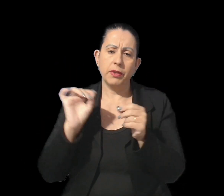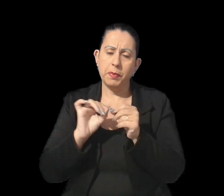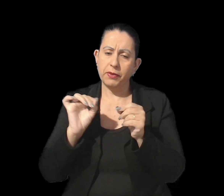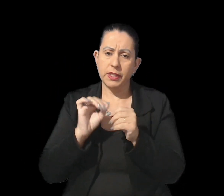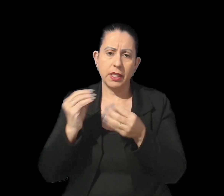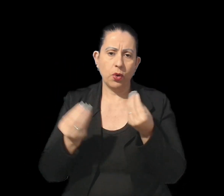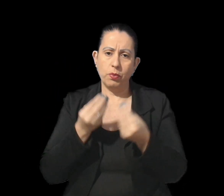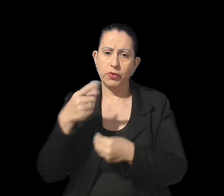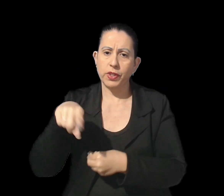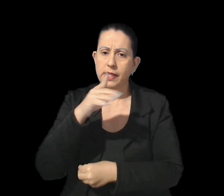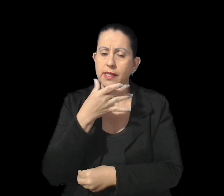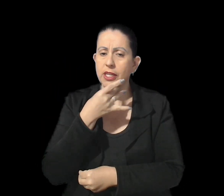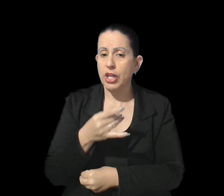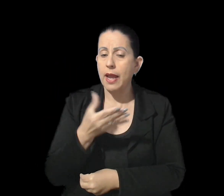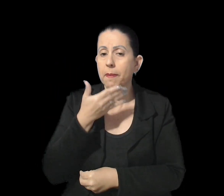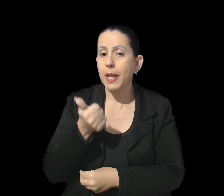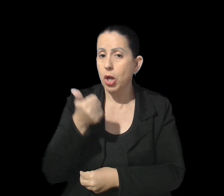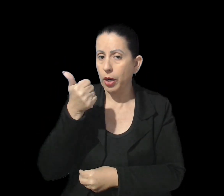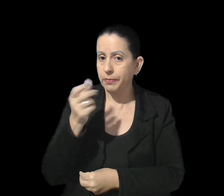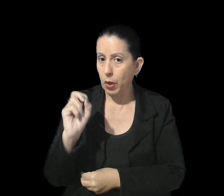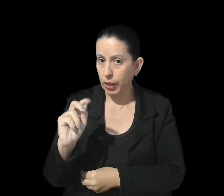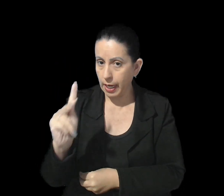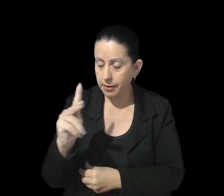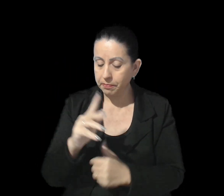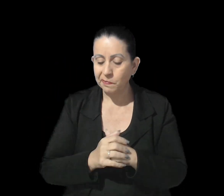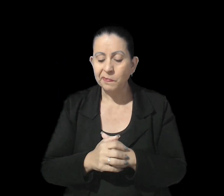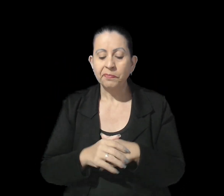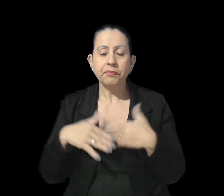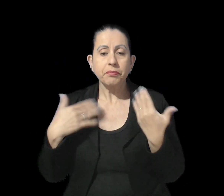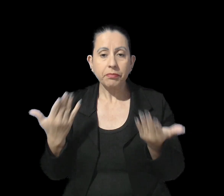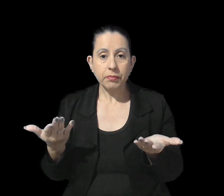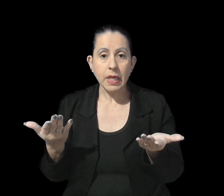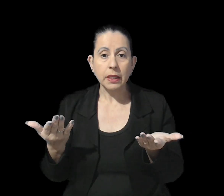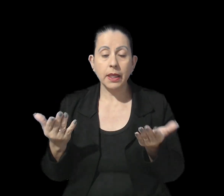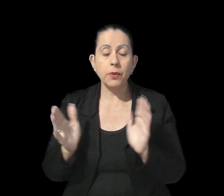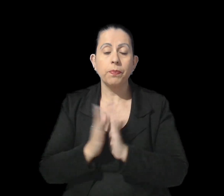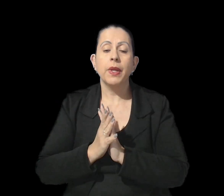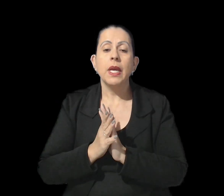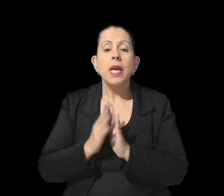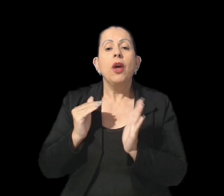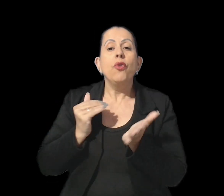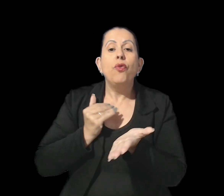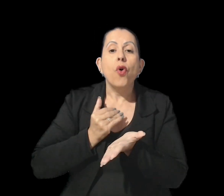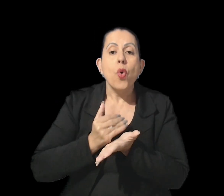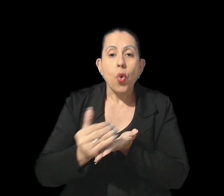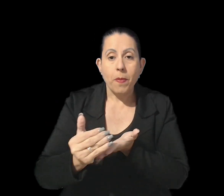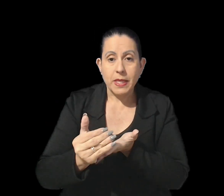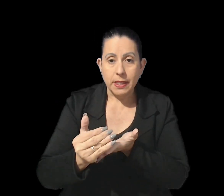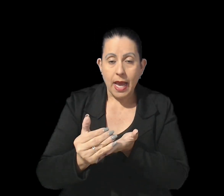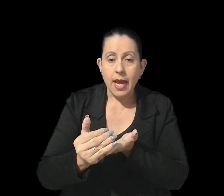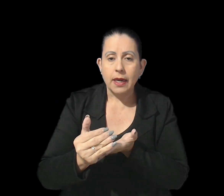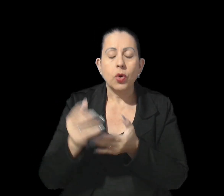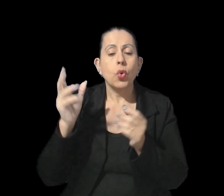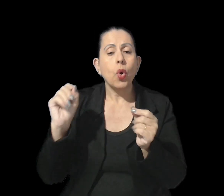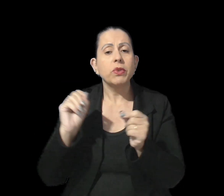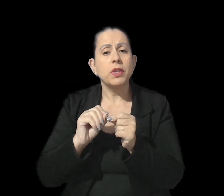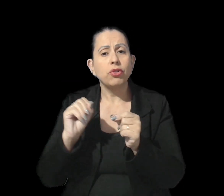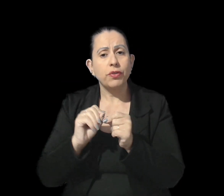para fazer como vocês acharem melhor, ok? Então, vou começar como se eu